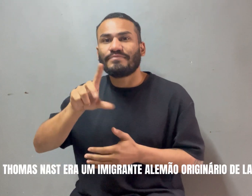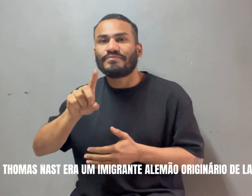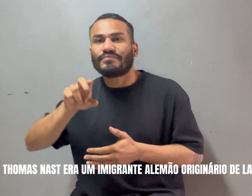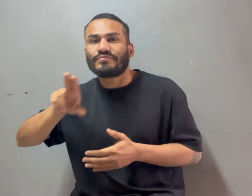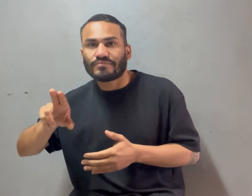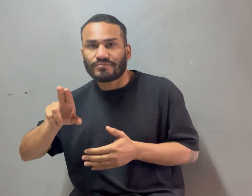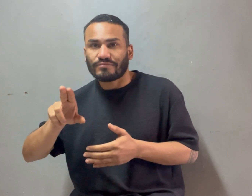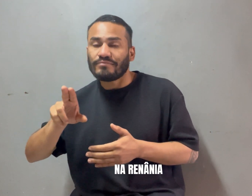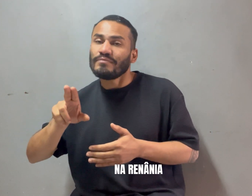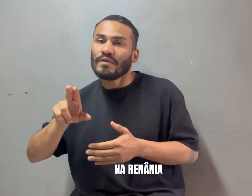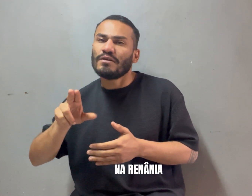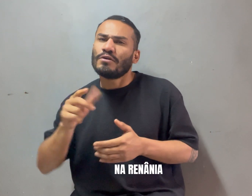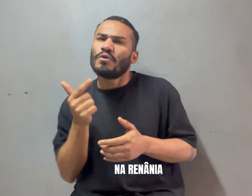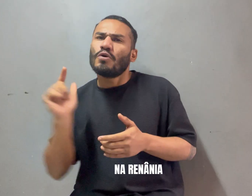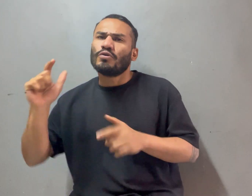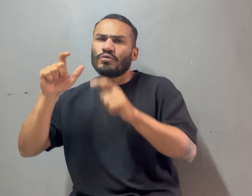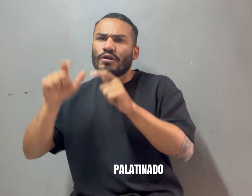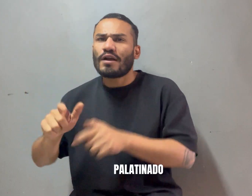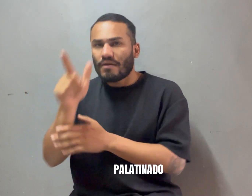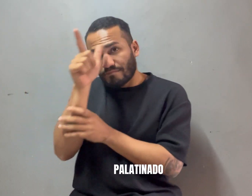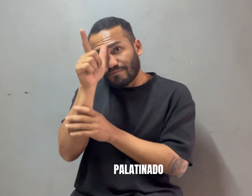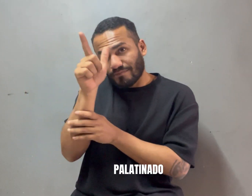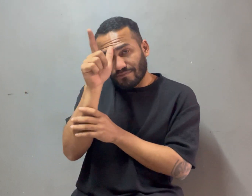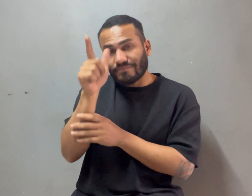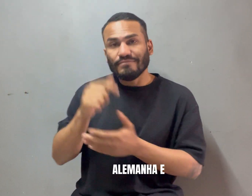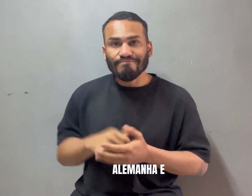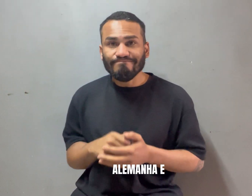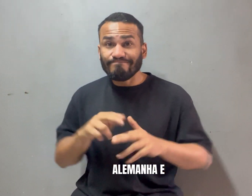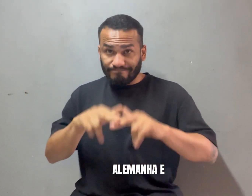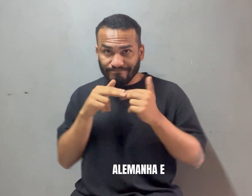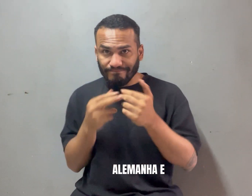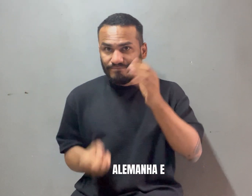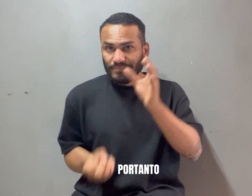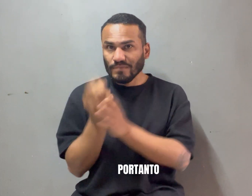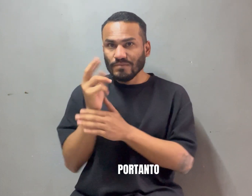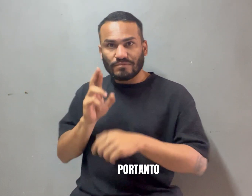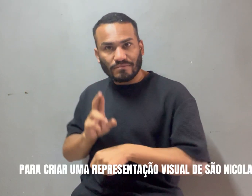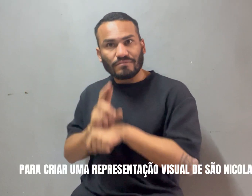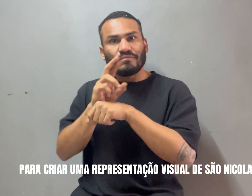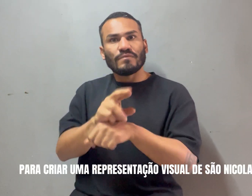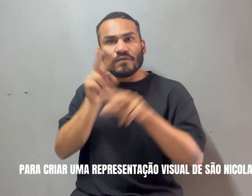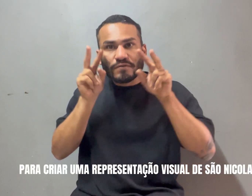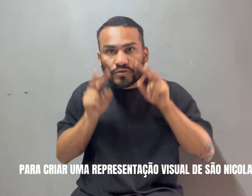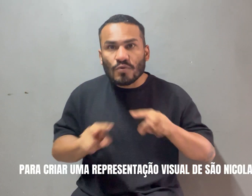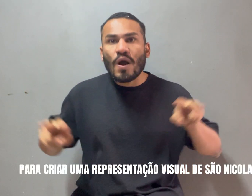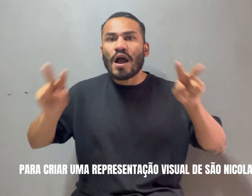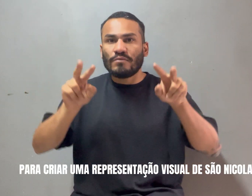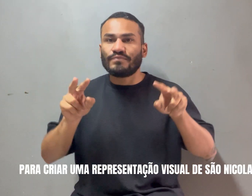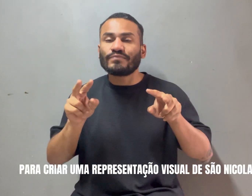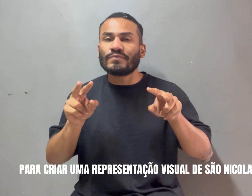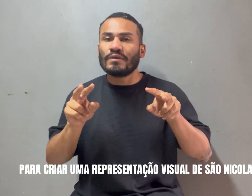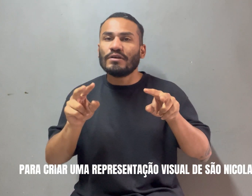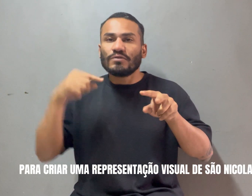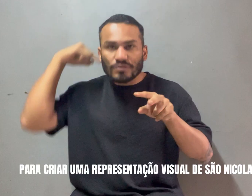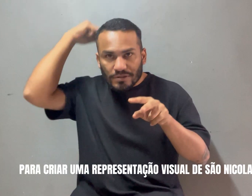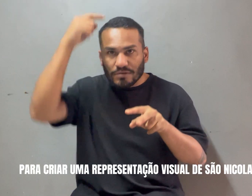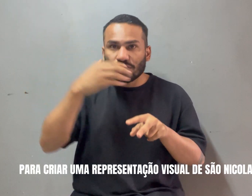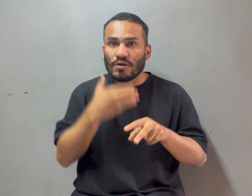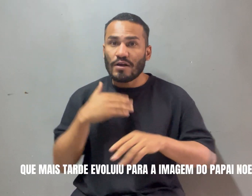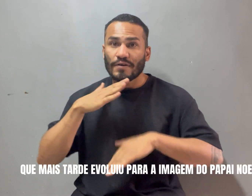Landau, na Renânia-Palatinado, Alemanha. Portanto, para criar uma representação visual de São Nicolau, que mais